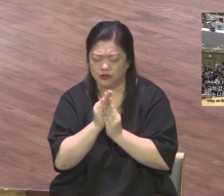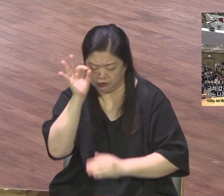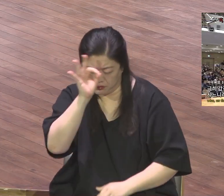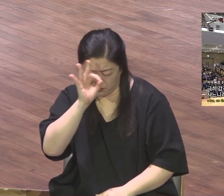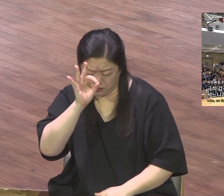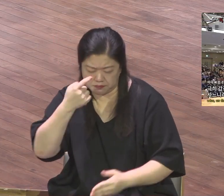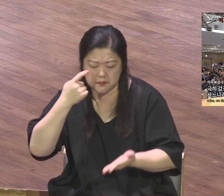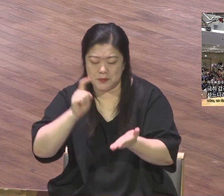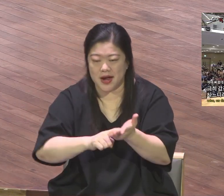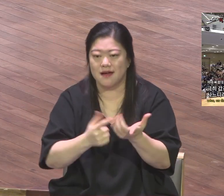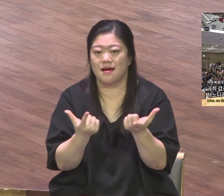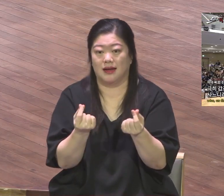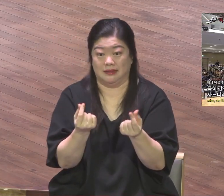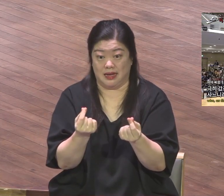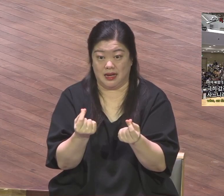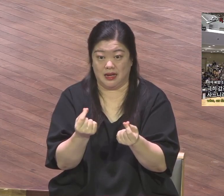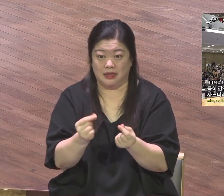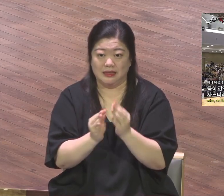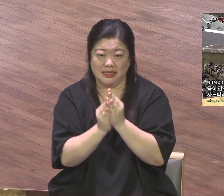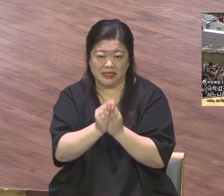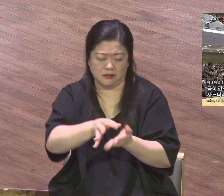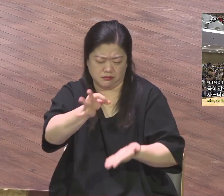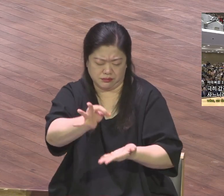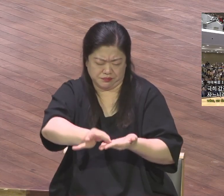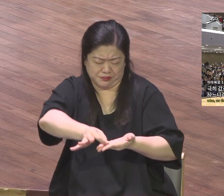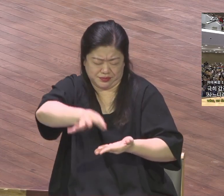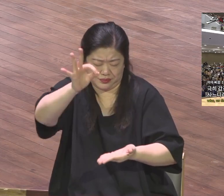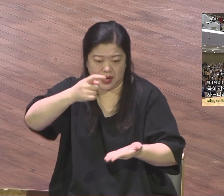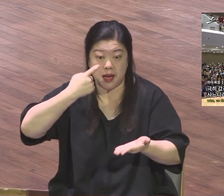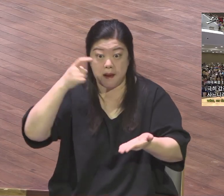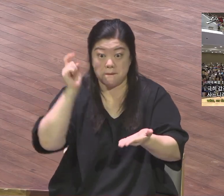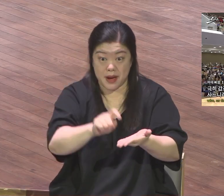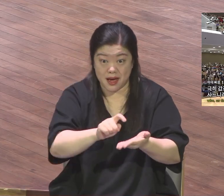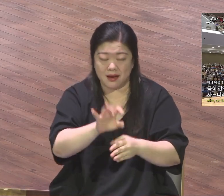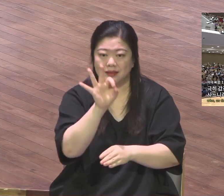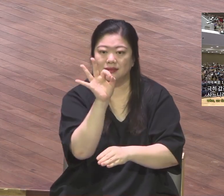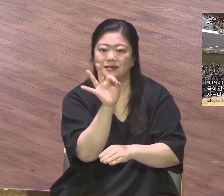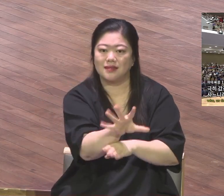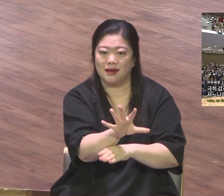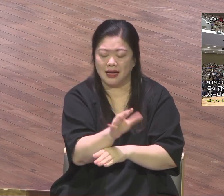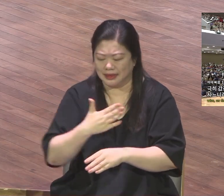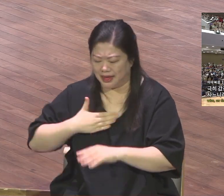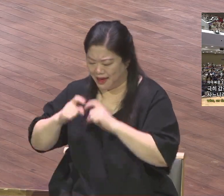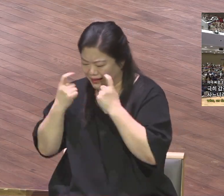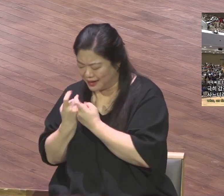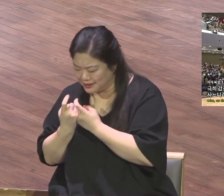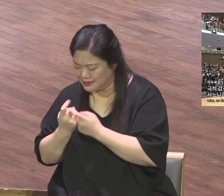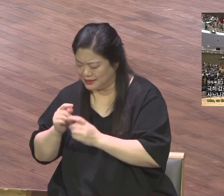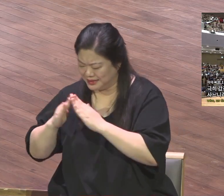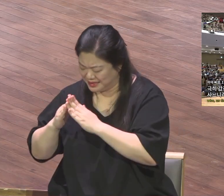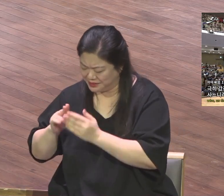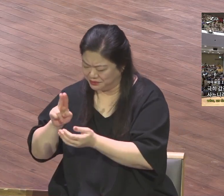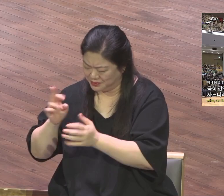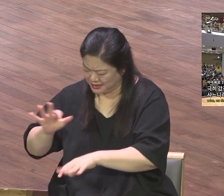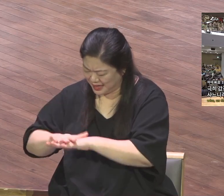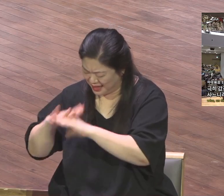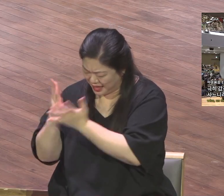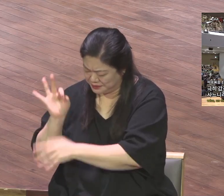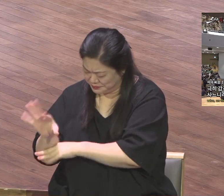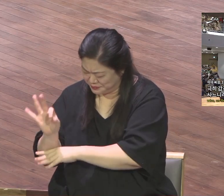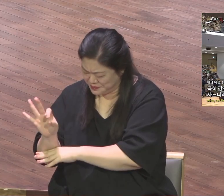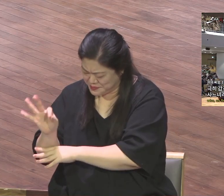장사와 같으니 극히 값진 진주 하나를 발견함에 가서 자기의 소유를 다 팔아 그 진주를